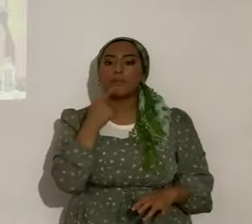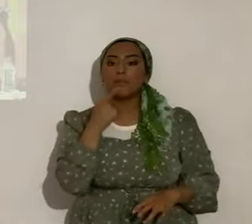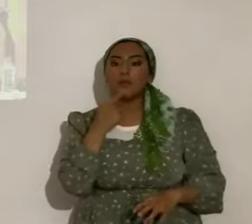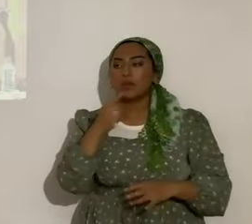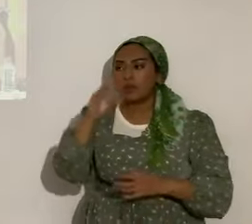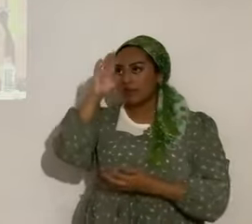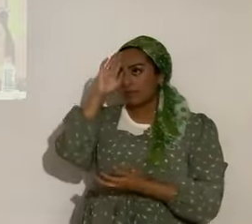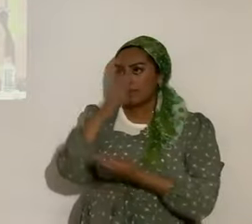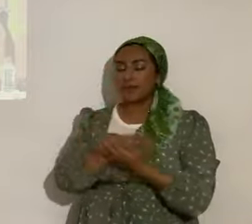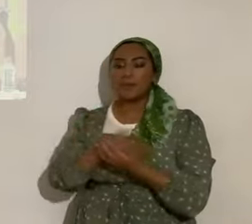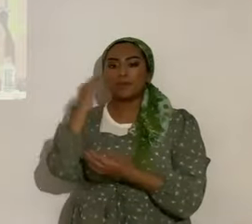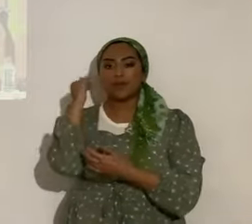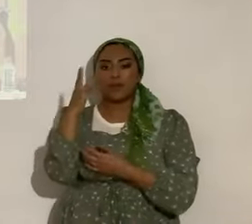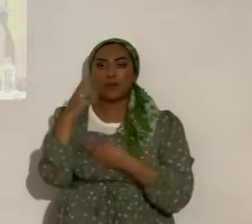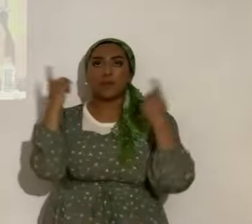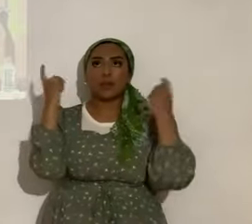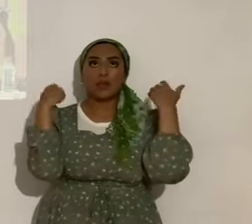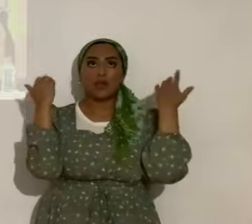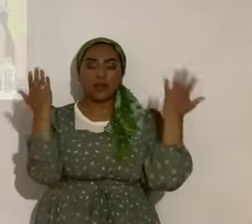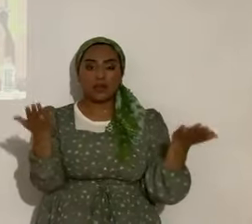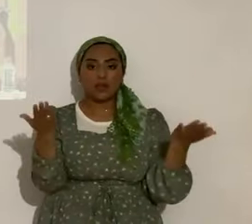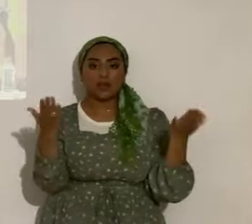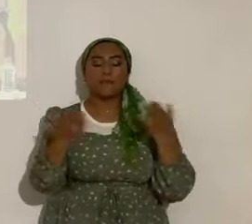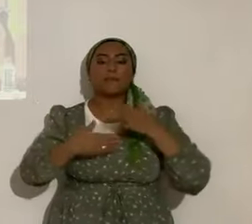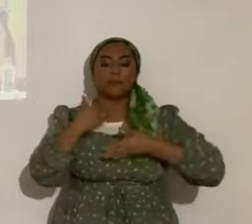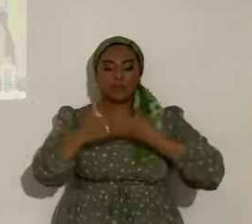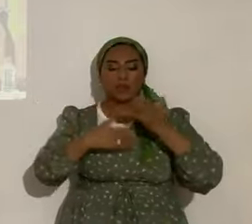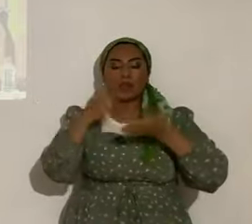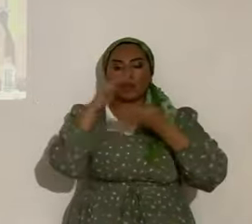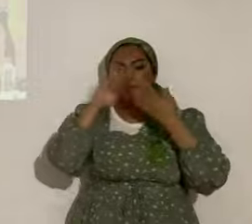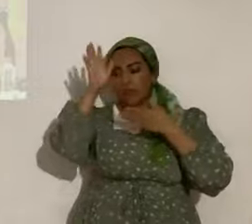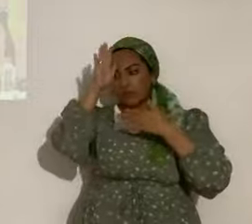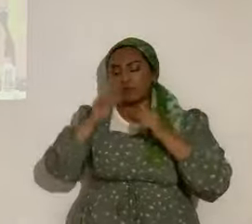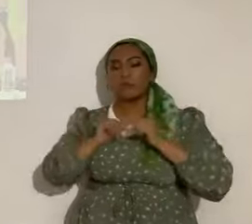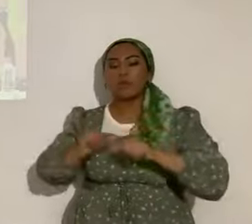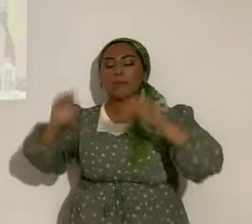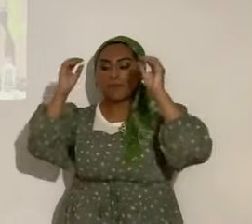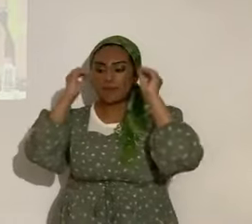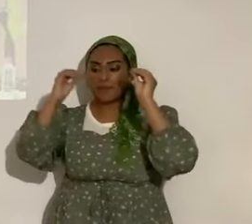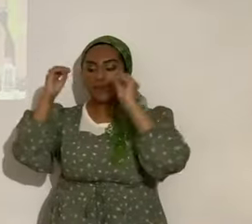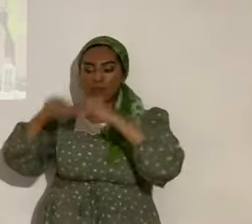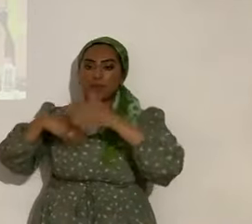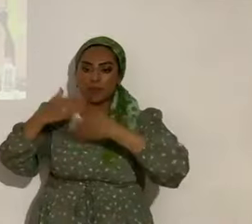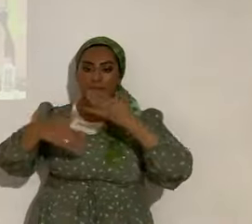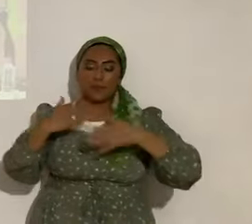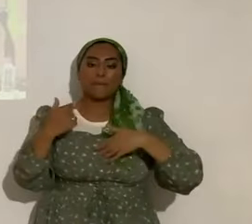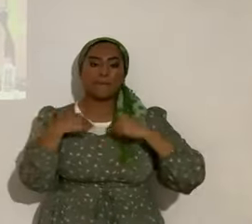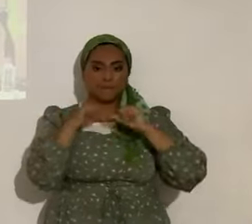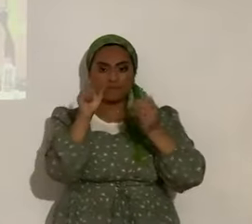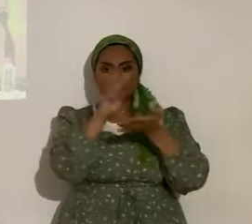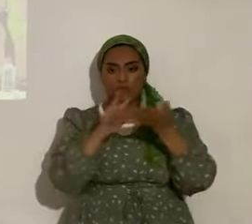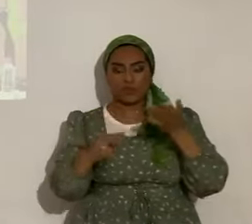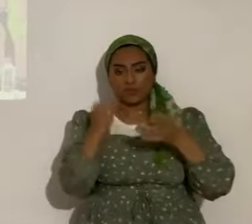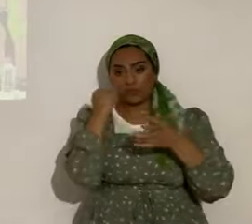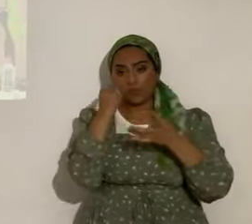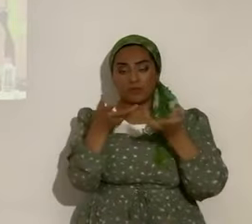de Yahweh. Aleluya. Y así sigue el Eterno ministrando. Ahora, podemos seguir leyendo si